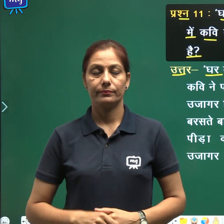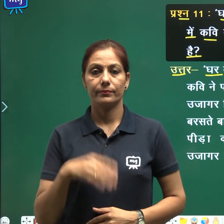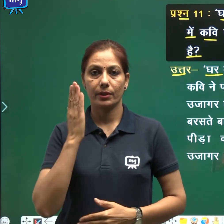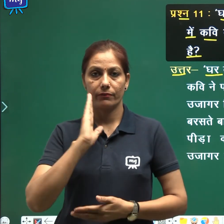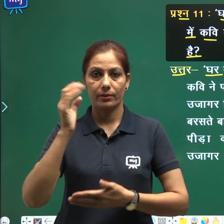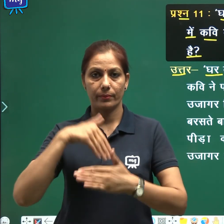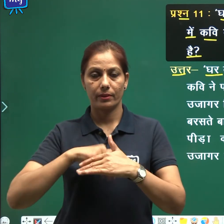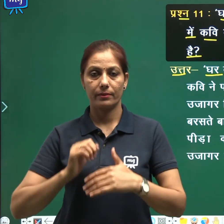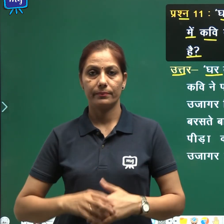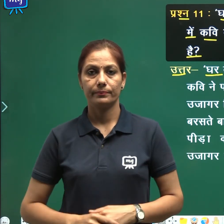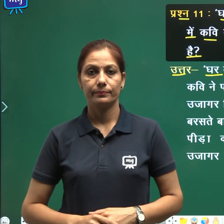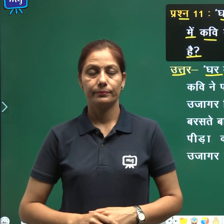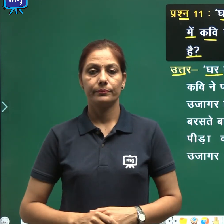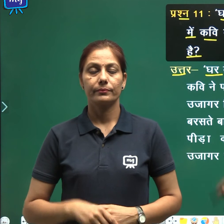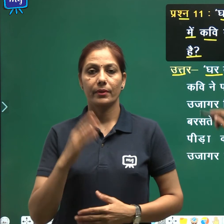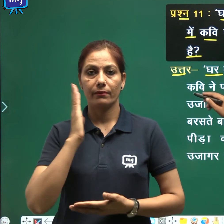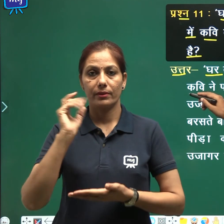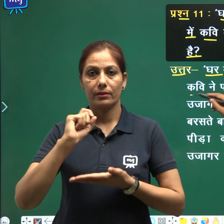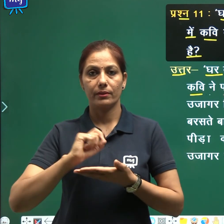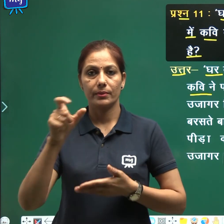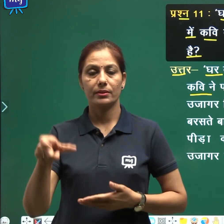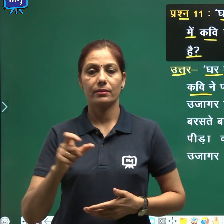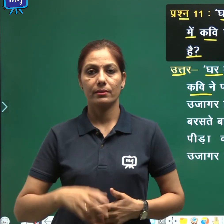कविता में कवि ने